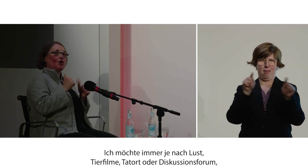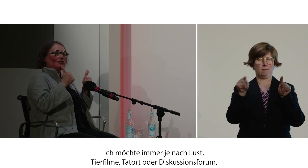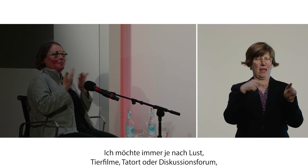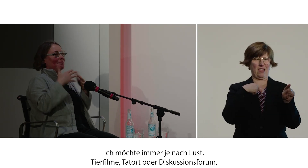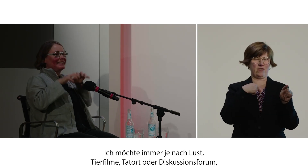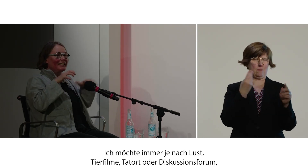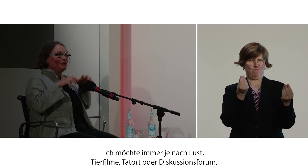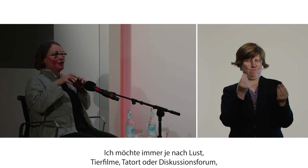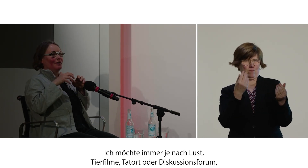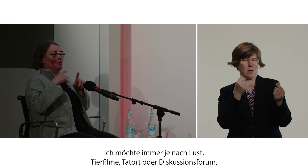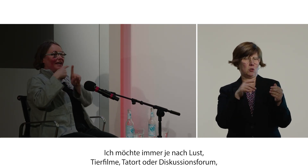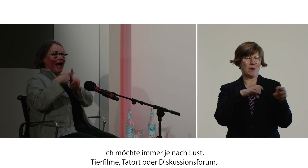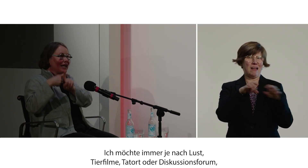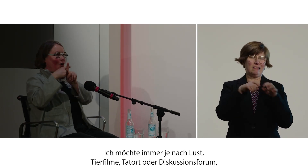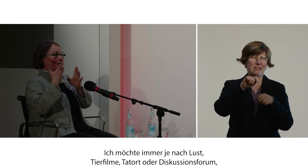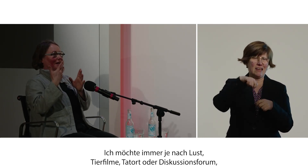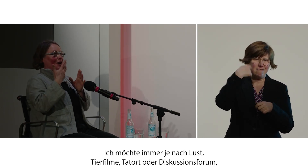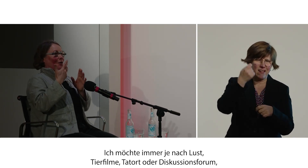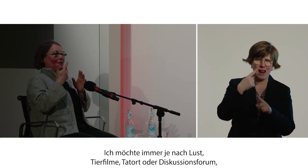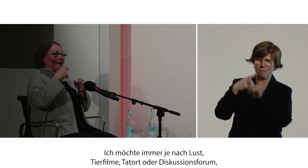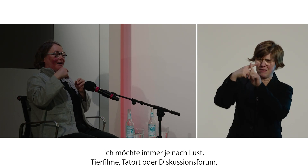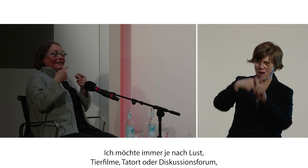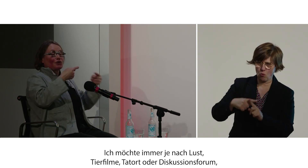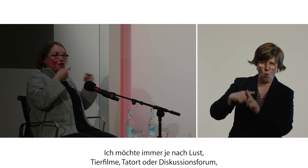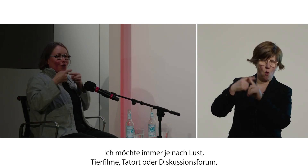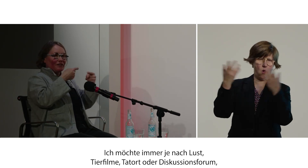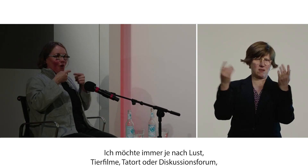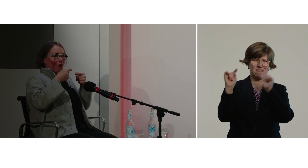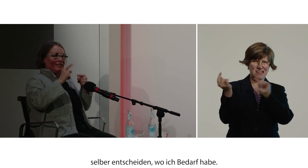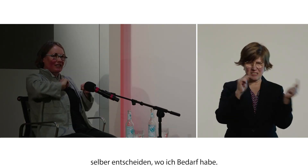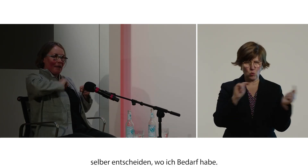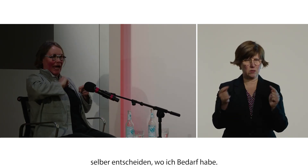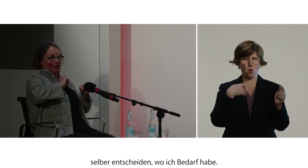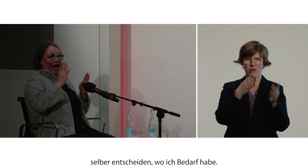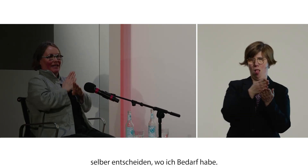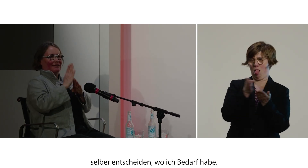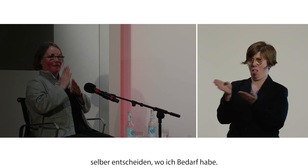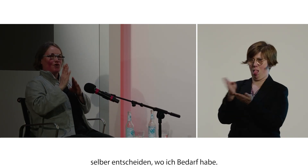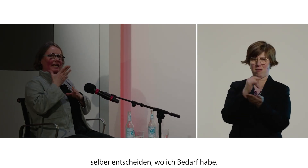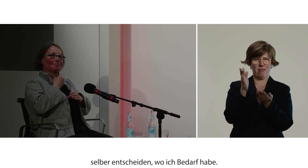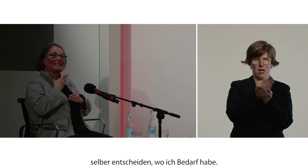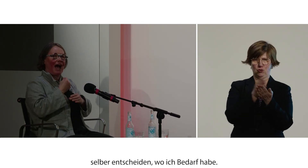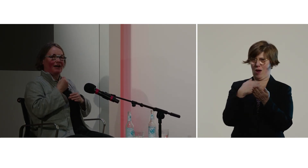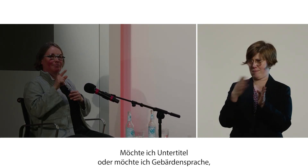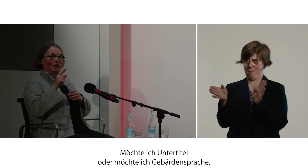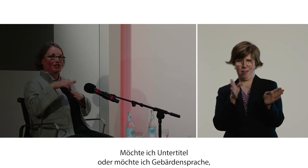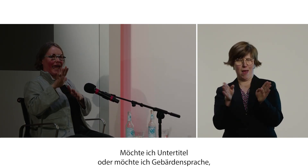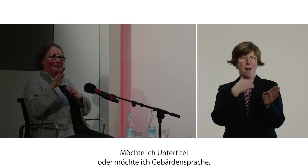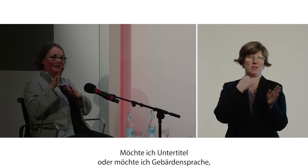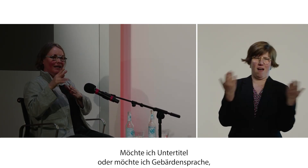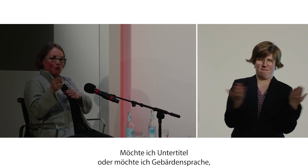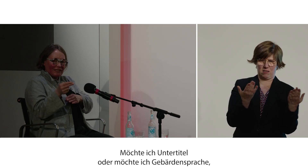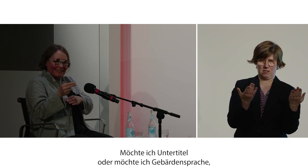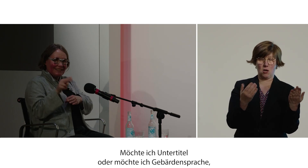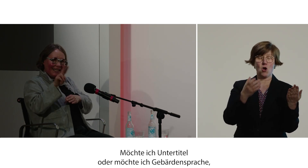je nach wie los, zum Beispiel Tierfilme oder Tatort oder Diskussionsforum, ich selber entscheide, wo ich jetzt Bedarf habe. Möchte ich